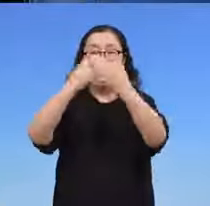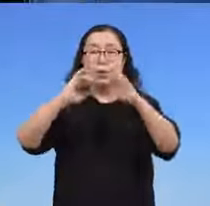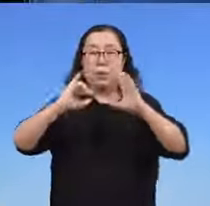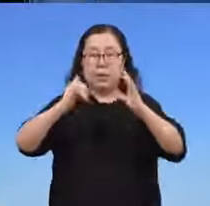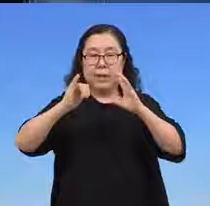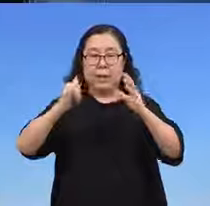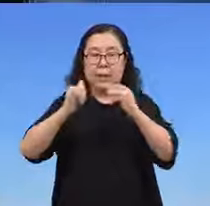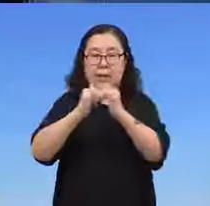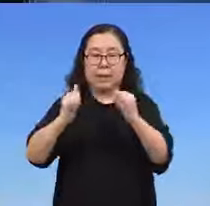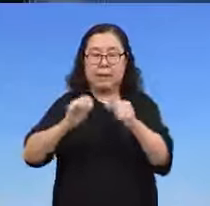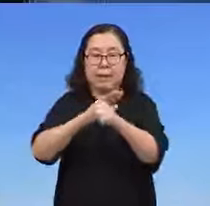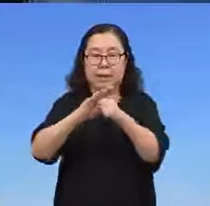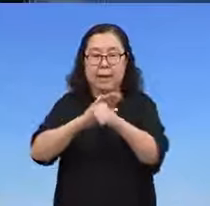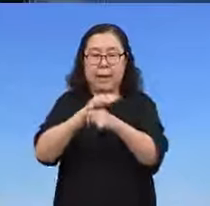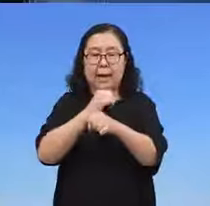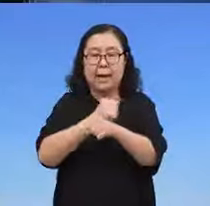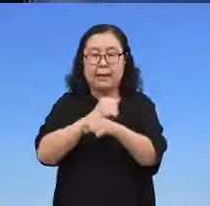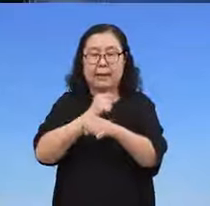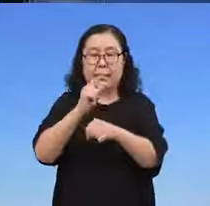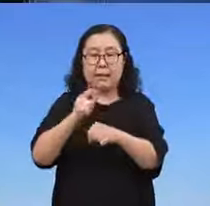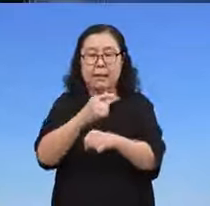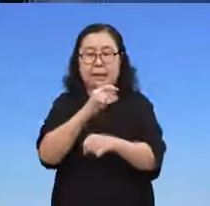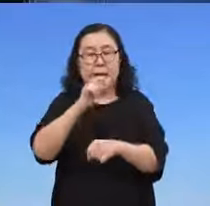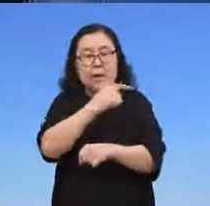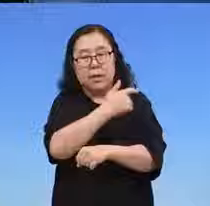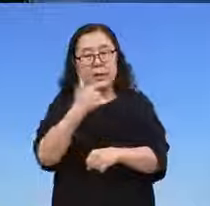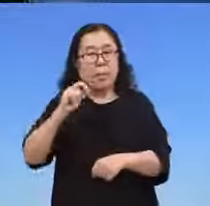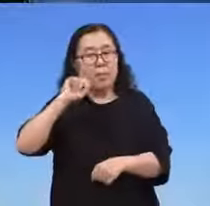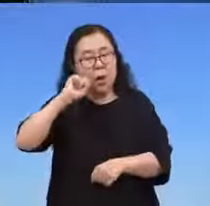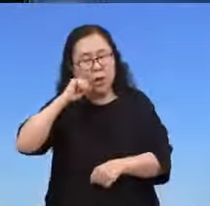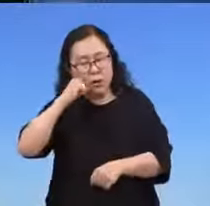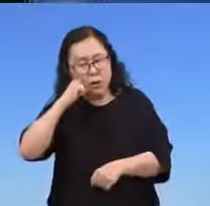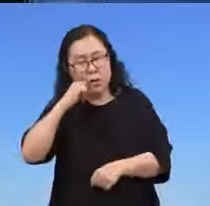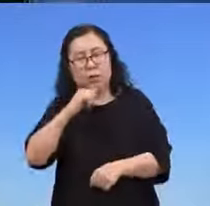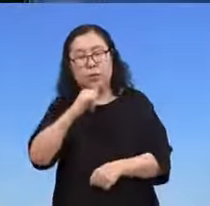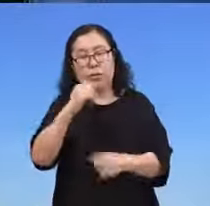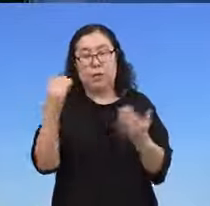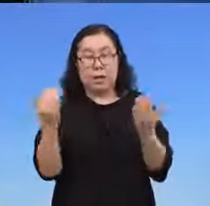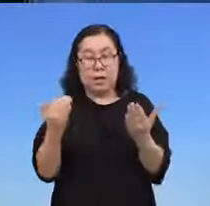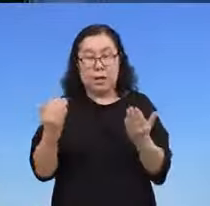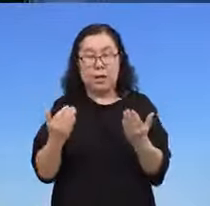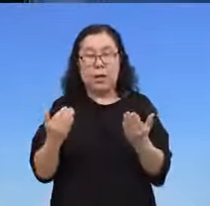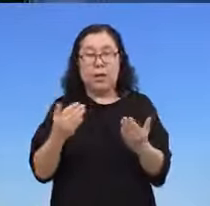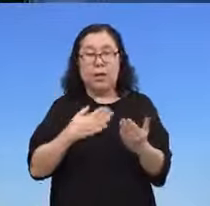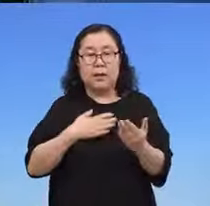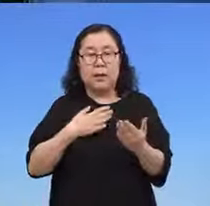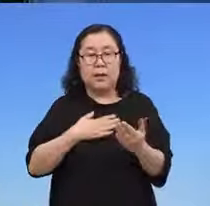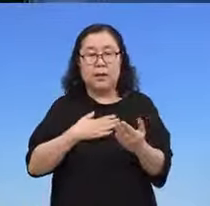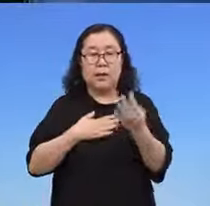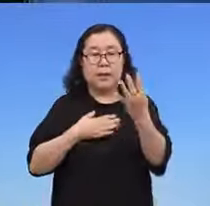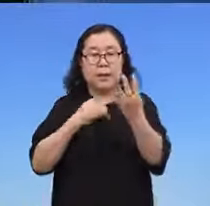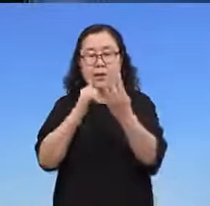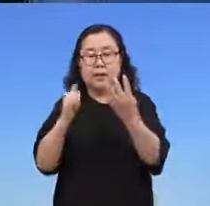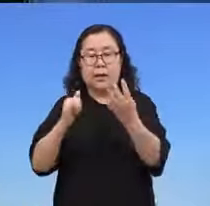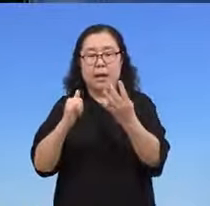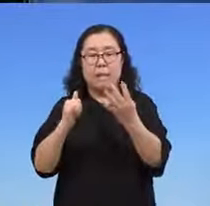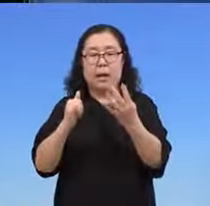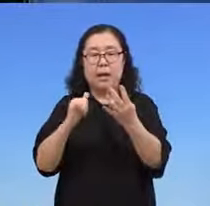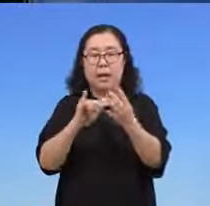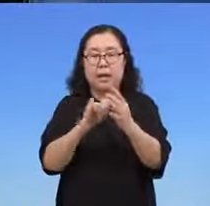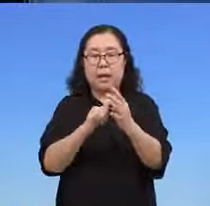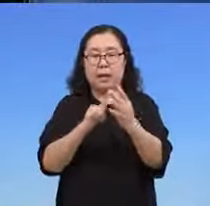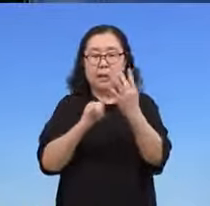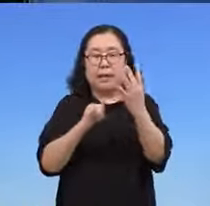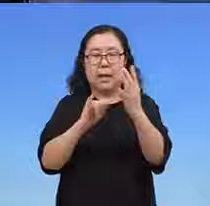세계 모든 사람들을 사랑하시는 것은 매우 어려운 일이라고 확신합니다. 저는 4명의 가족을 사랑하는 것도 할 수